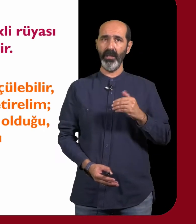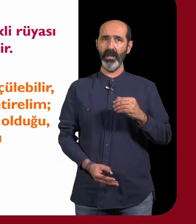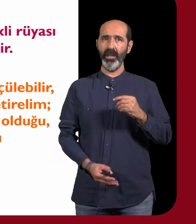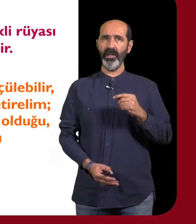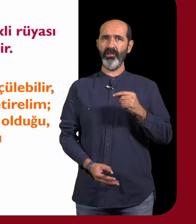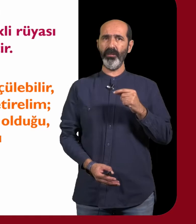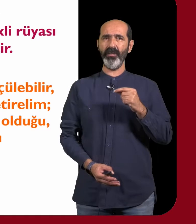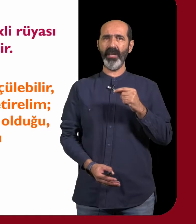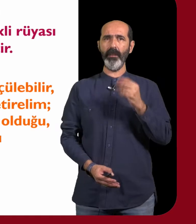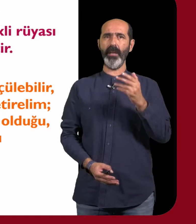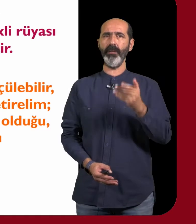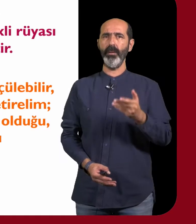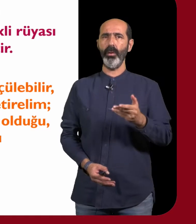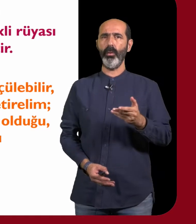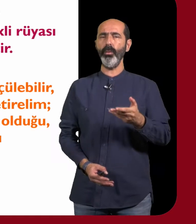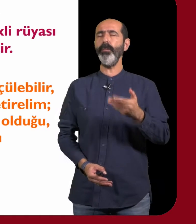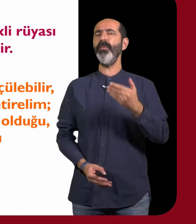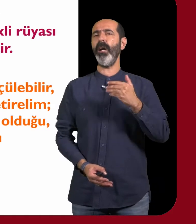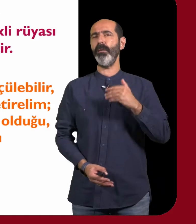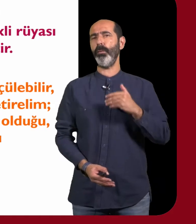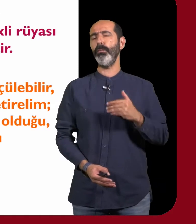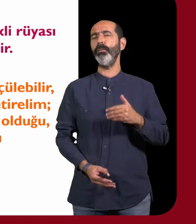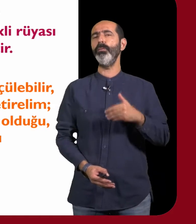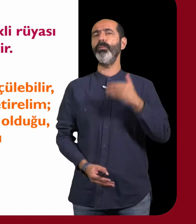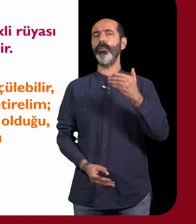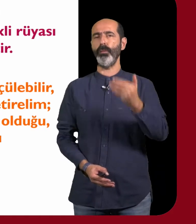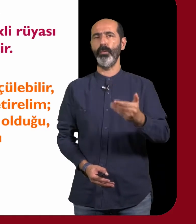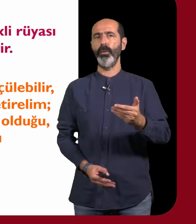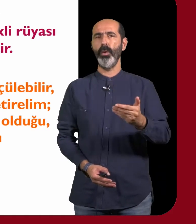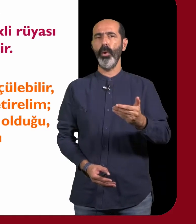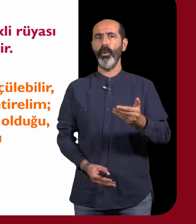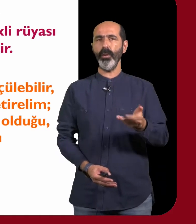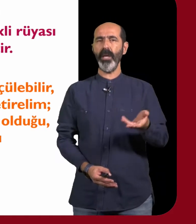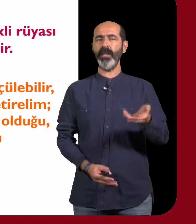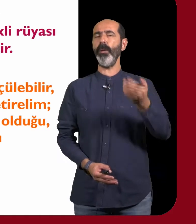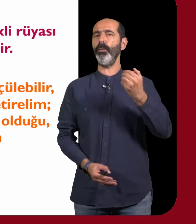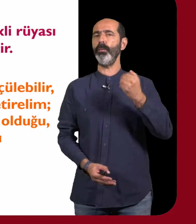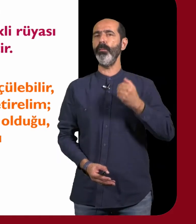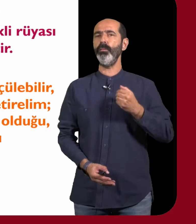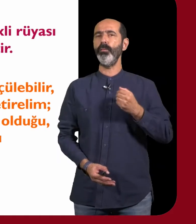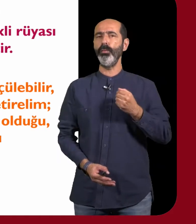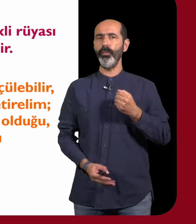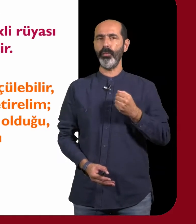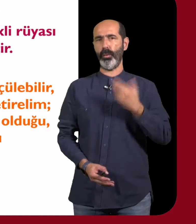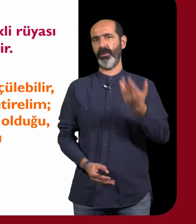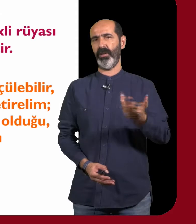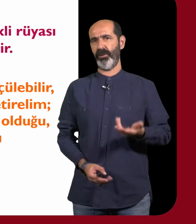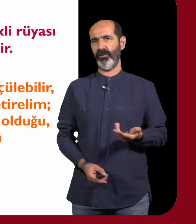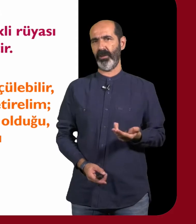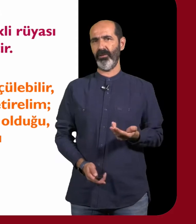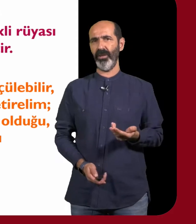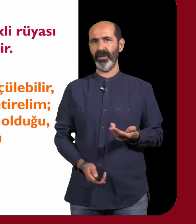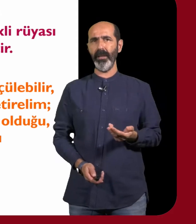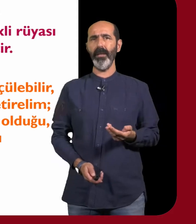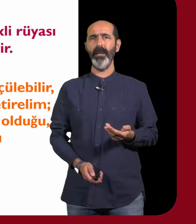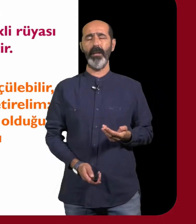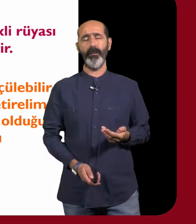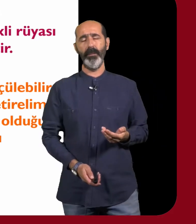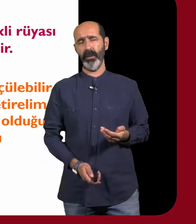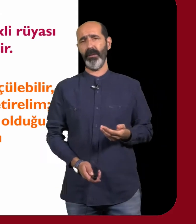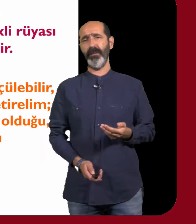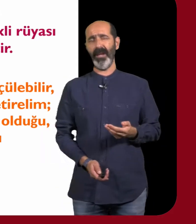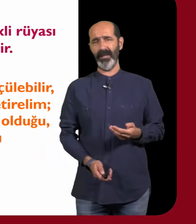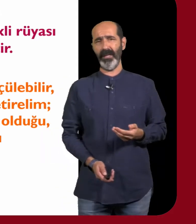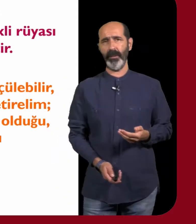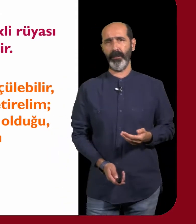getirirsek içimizde Hemen onun bize ait olduğu duygusu ona Egemen olduğumuz duygusu ortaya çıkacaktır şekilde